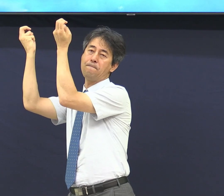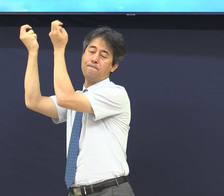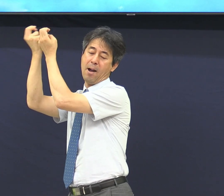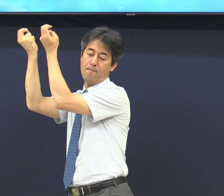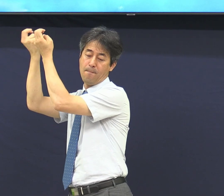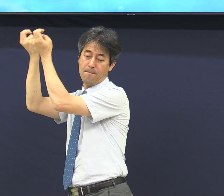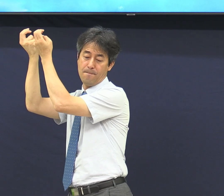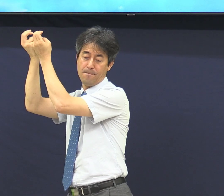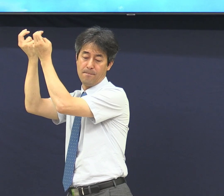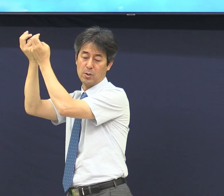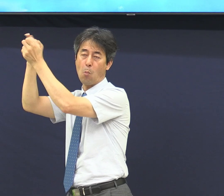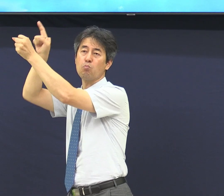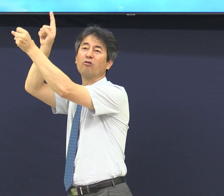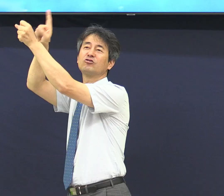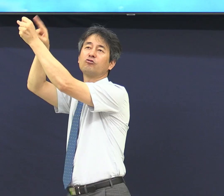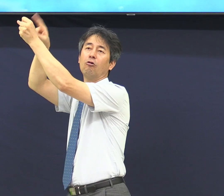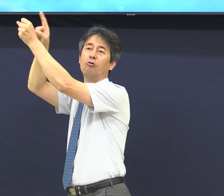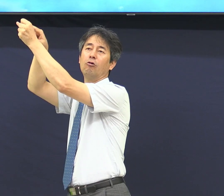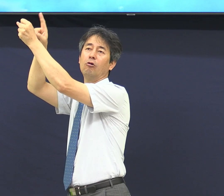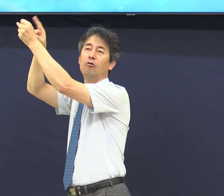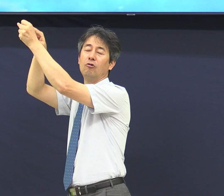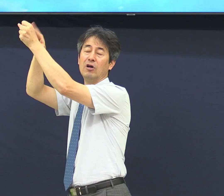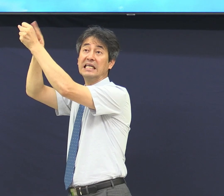하나님의 뜻과 방법, 하나님의